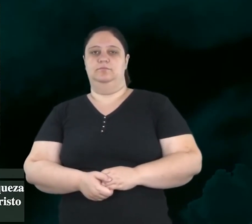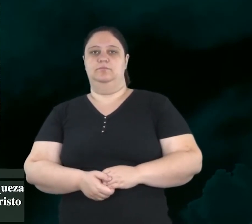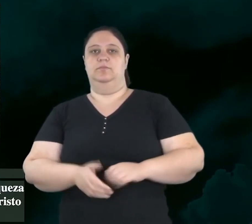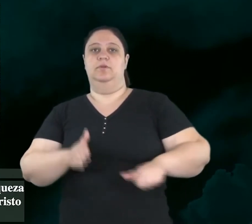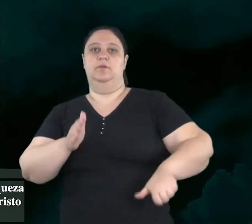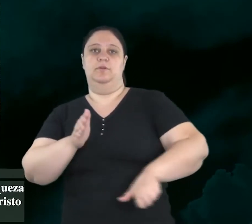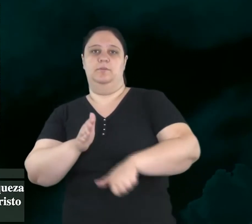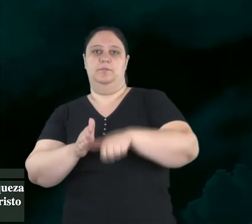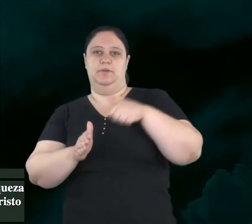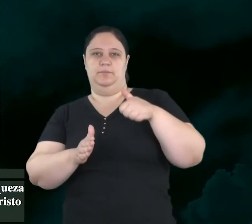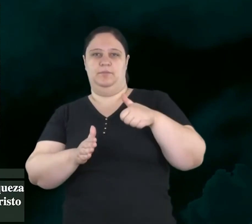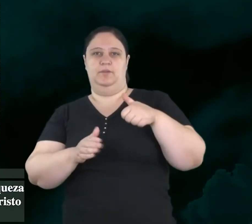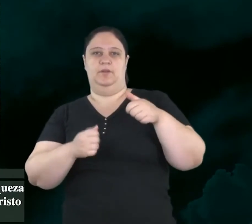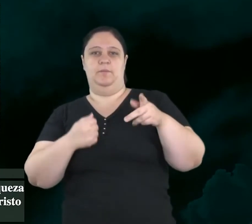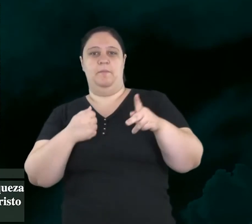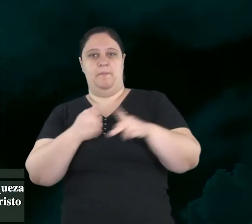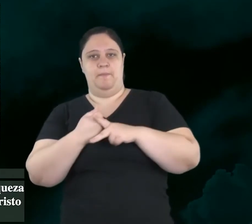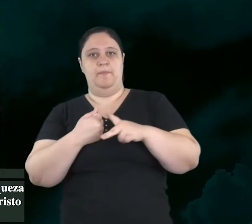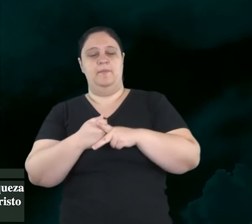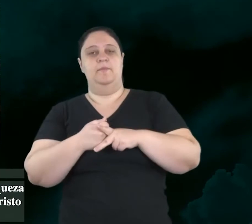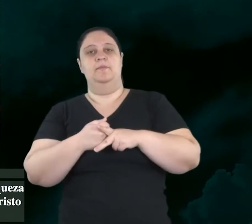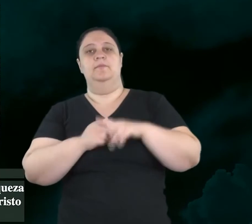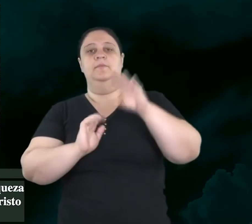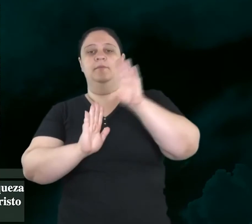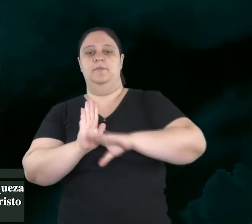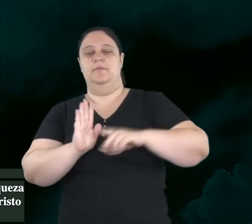Pedro 1, 1